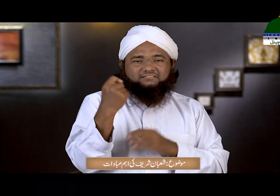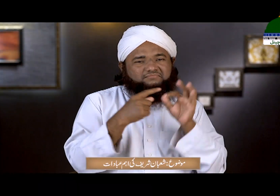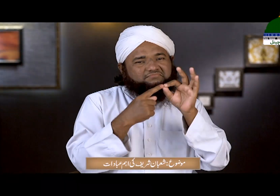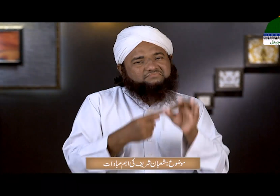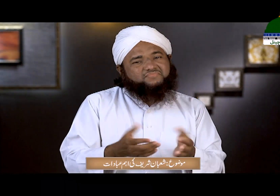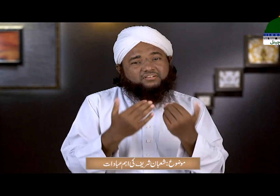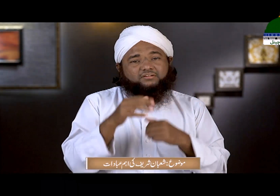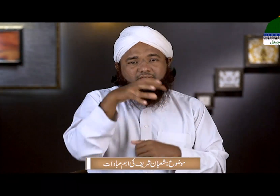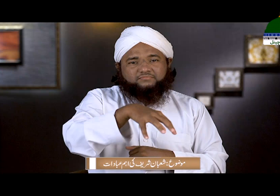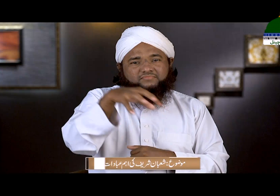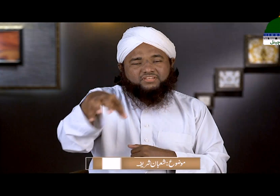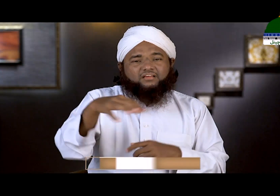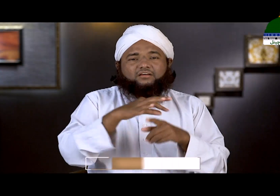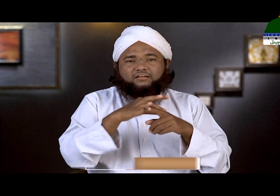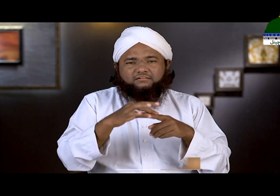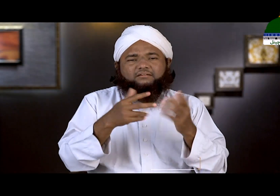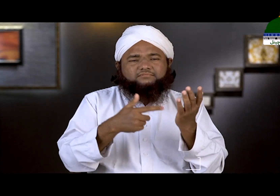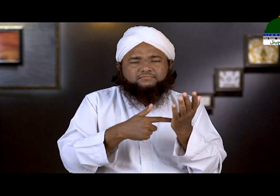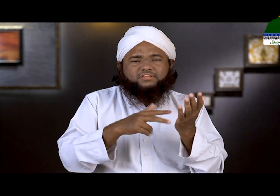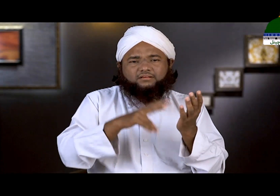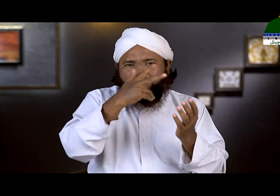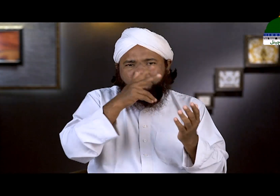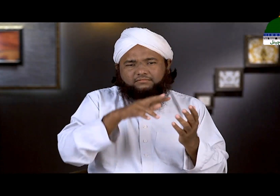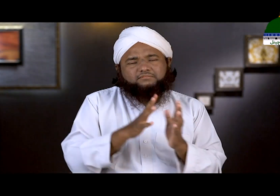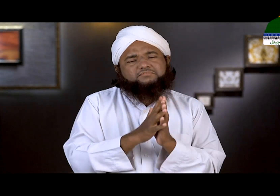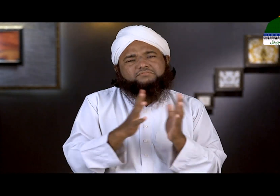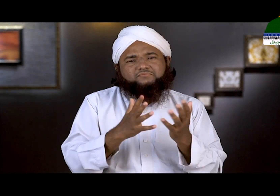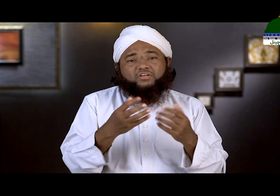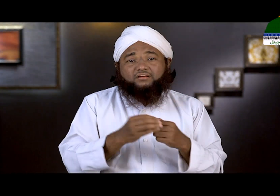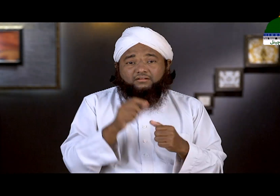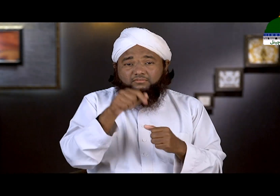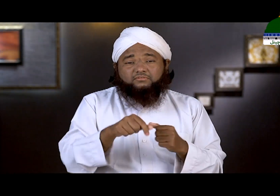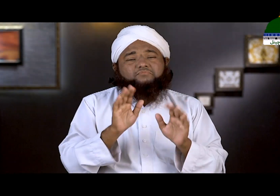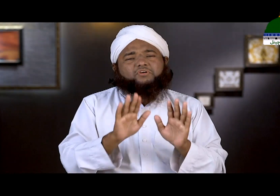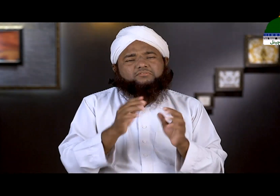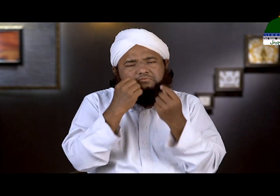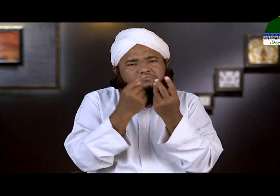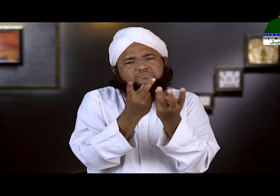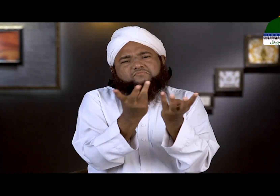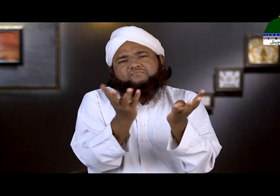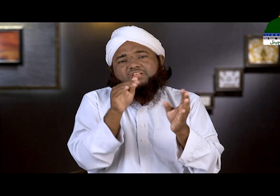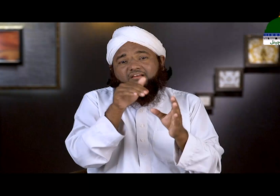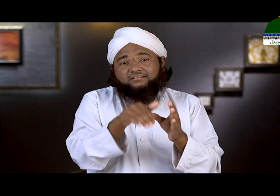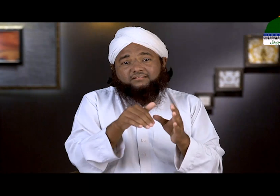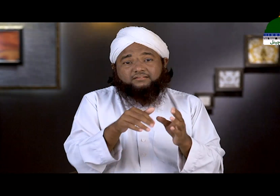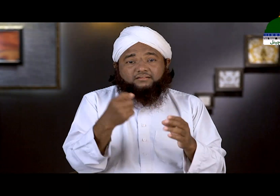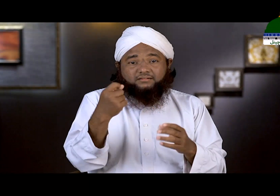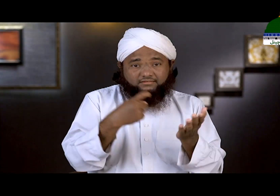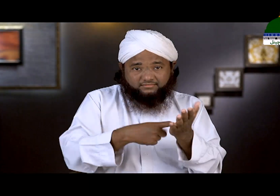ہے۔ الحمدللہ مختلف مقامات پر سحری اجتماعات کی بھی ترکیب ہوتی ہے۔ ماشاء اللہ کئی عاشقان رسول